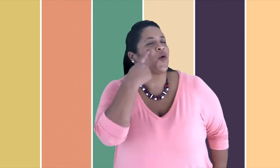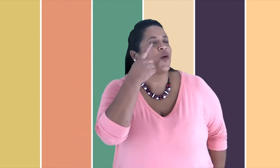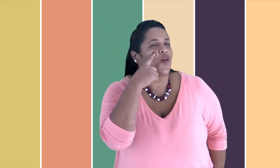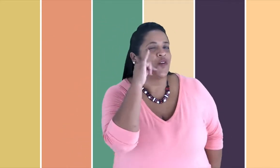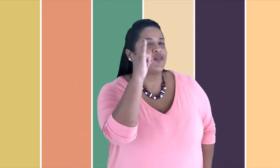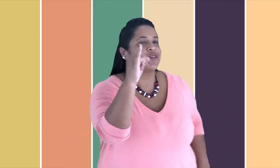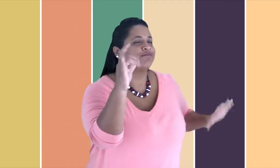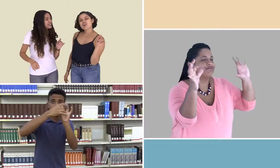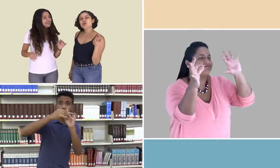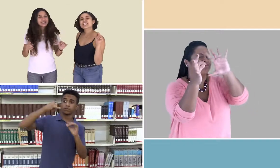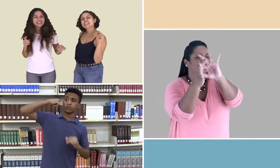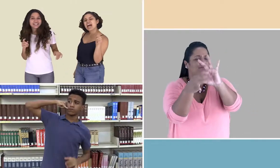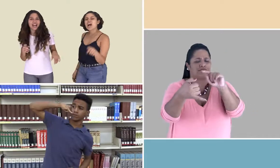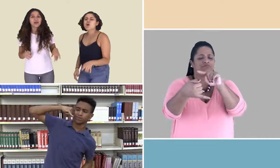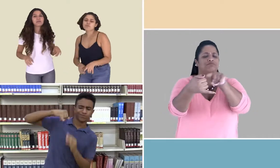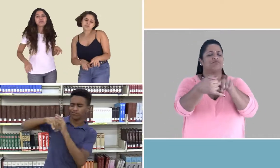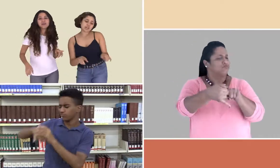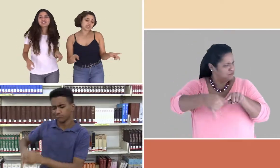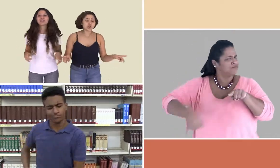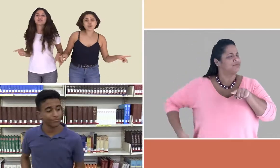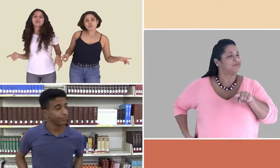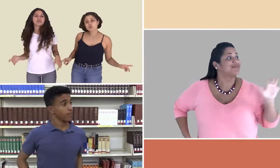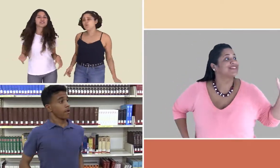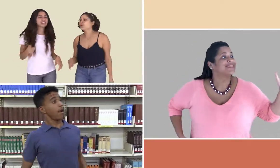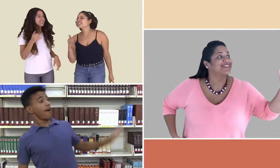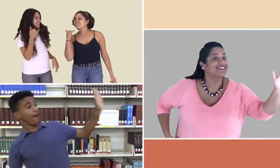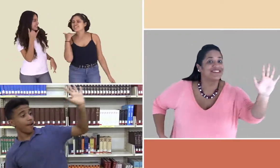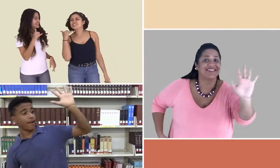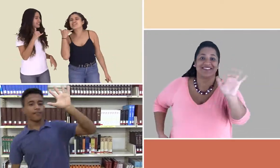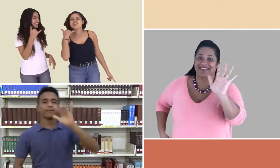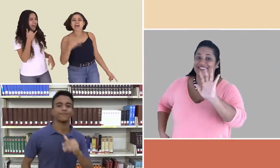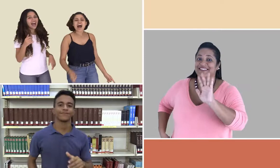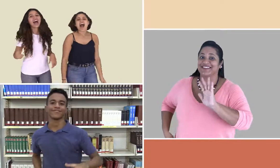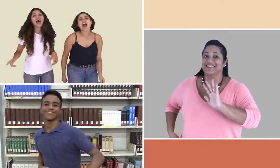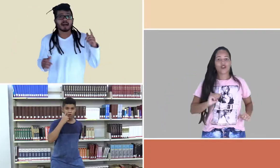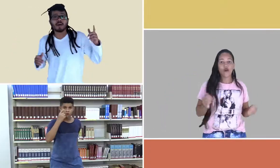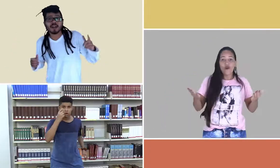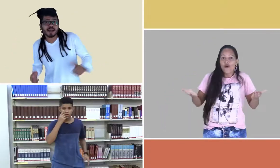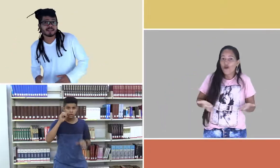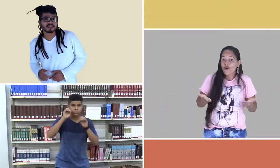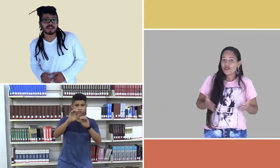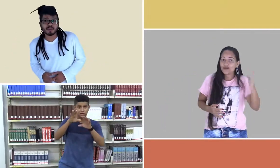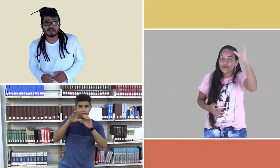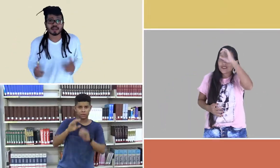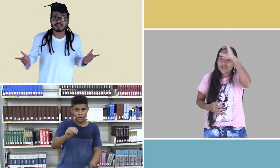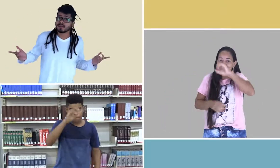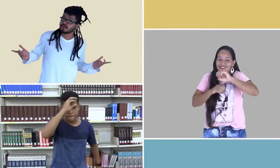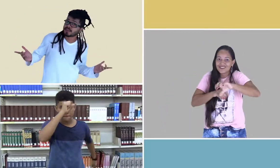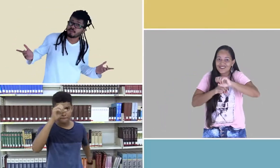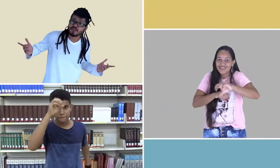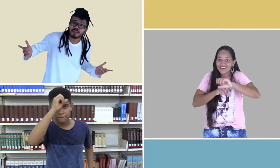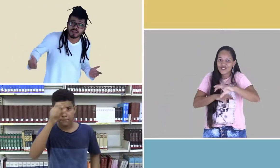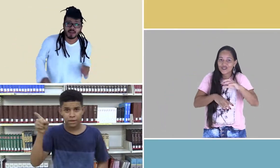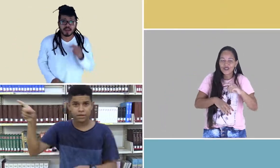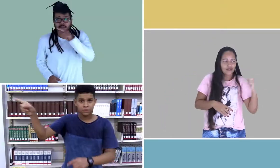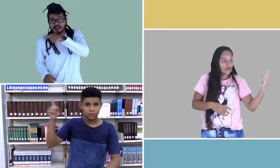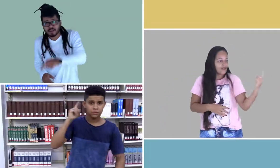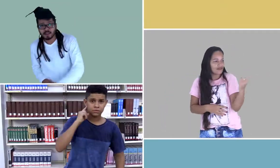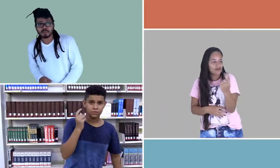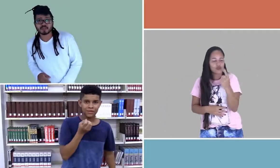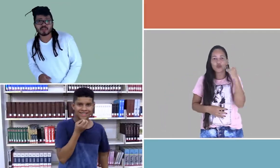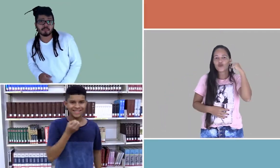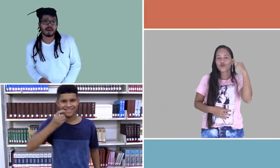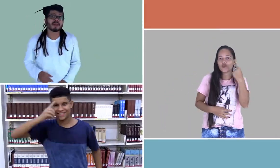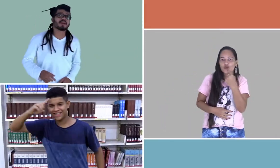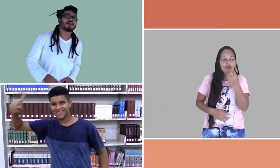Vou mandar um papo reto que é pra se conectar. Cumprimente todo mundo e desligue o celular. Agora atenção na lição que está por vir. Aprenda